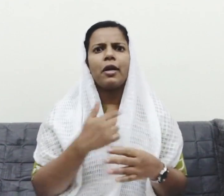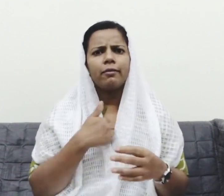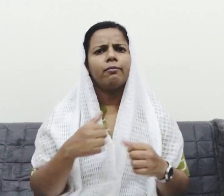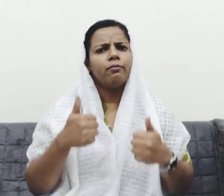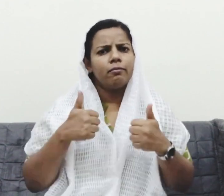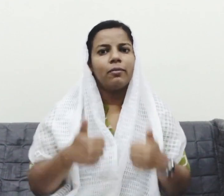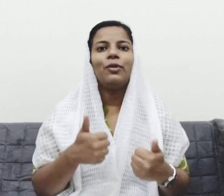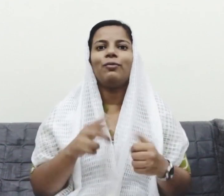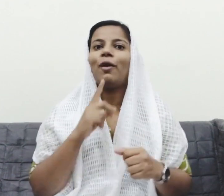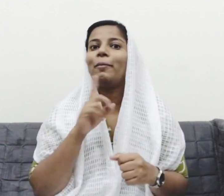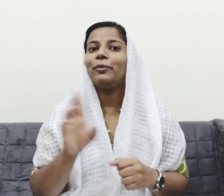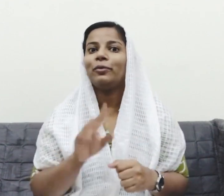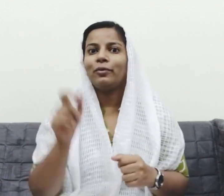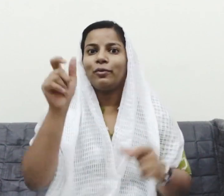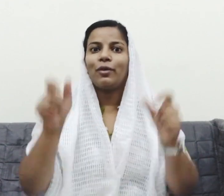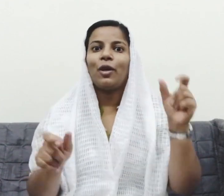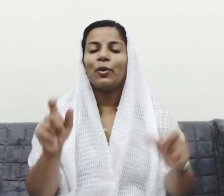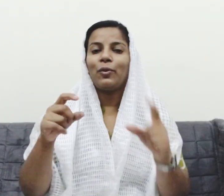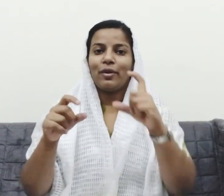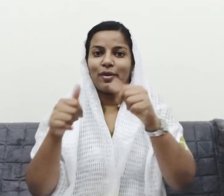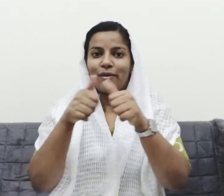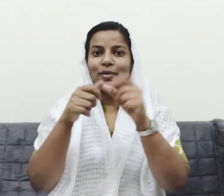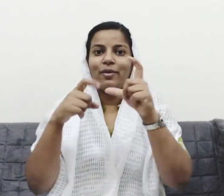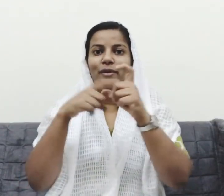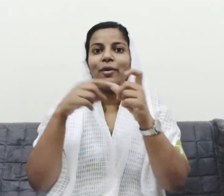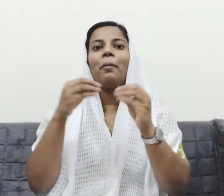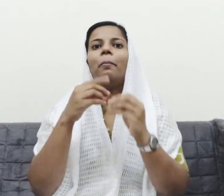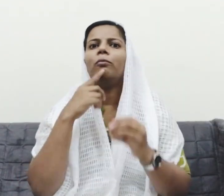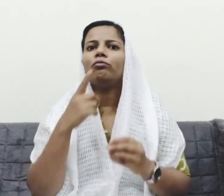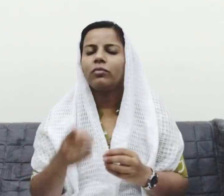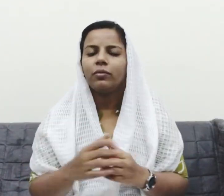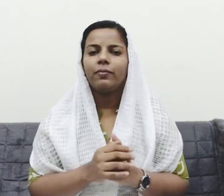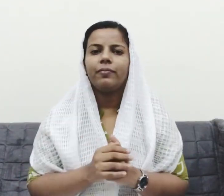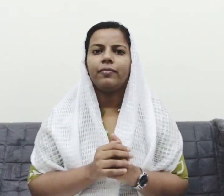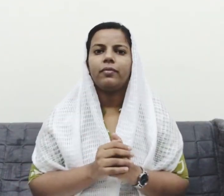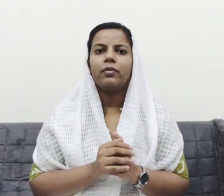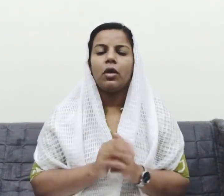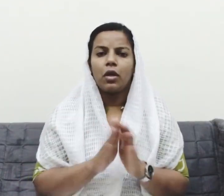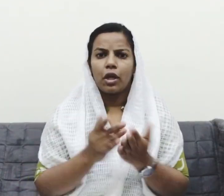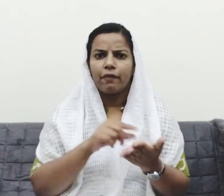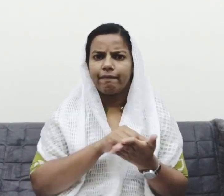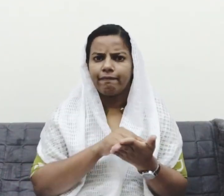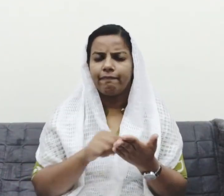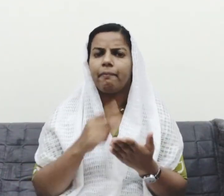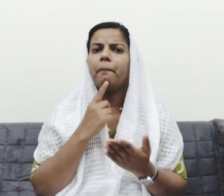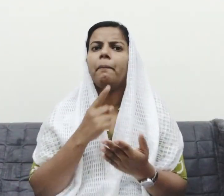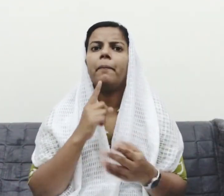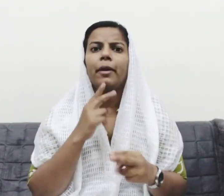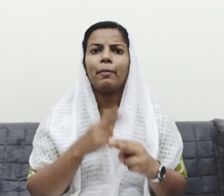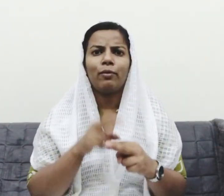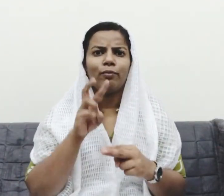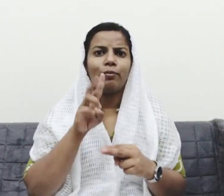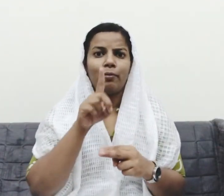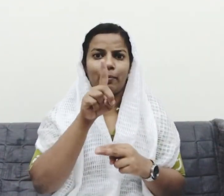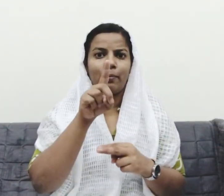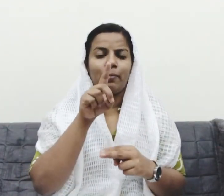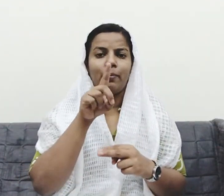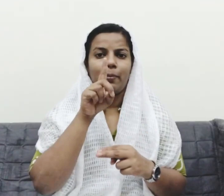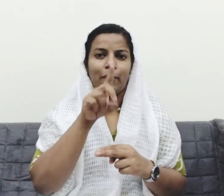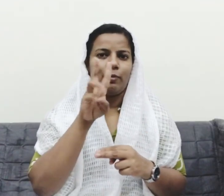നമുക്ക് കഴിയുമെന്ന് പറഞ്ഞു. അത് ജയിപ്പാൻ നമുക്ക് കഴിയും. പക്ഷെ ഈ വാക്ക് പറയുമ്പോൾ തന്നെ 30-ാമത്തെ വാക്യം, ഞാൻ 13-ാം അധ്യായത്തിൽ